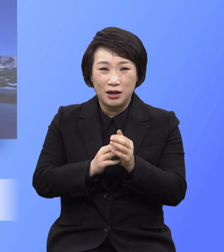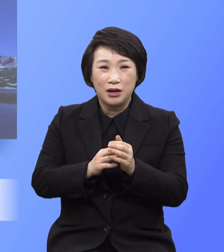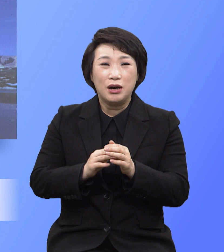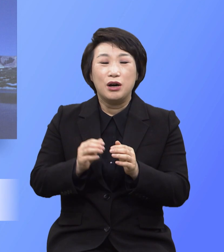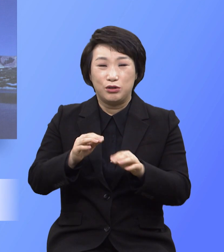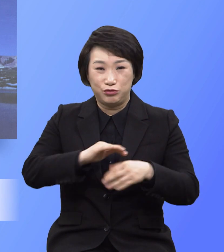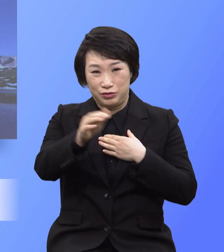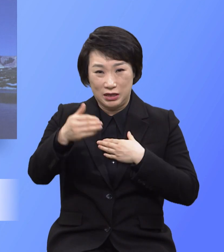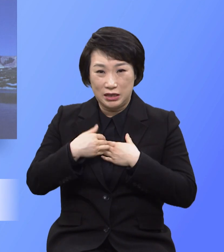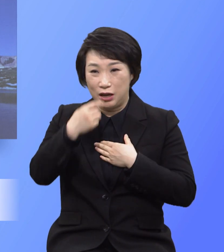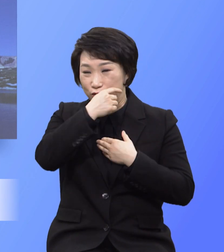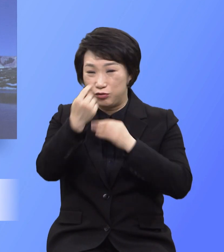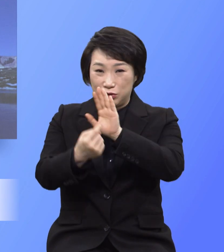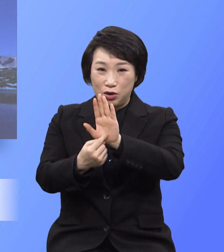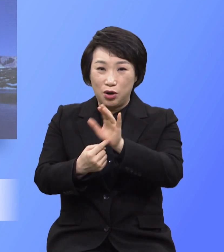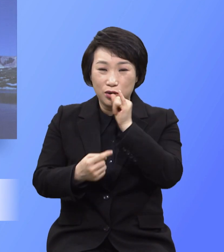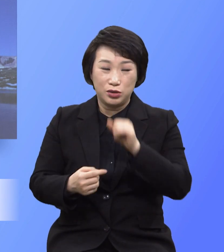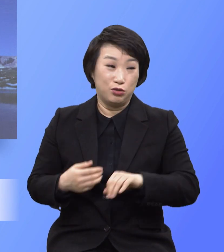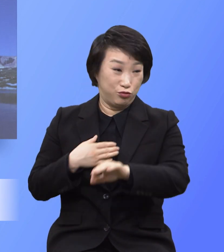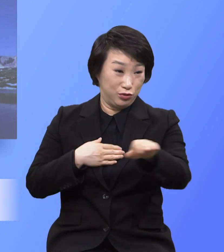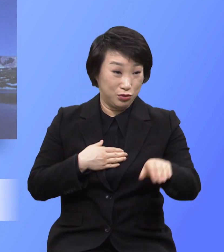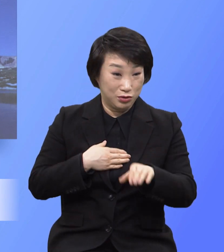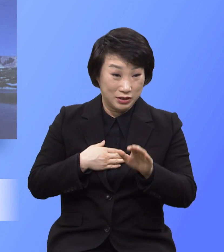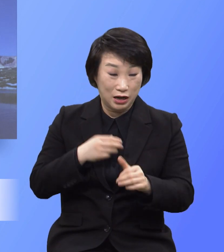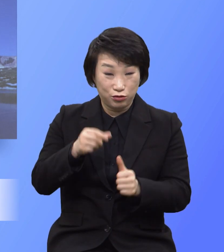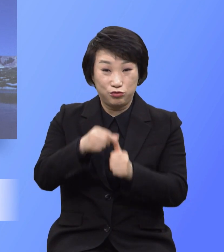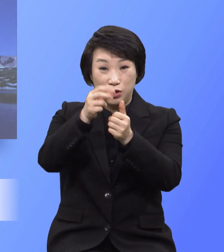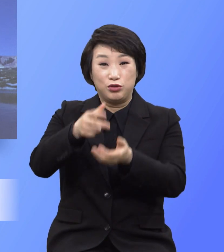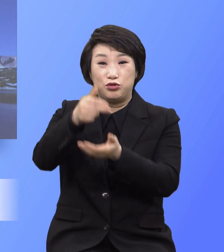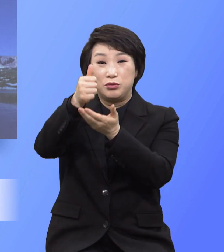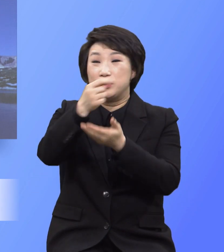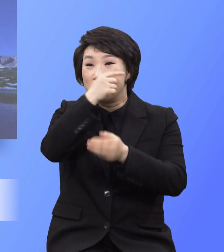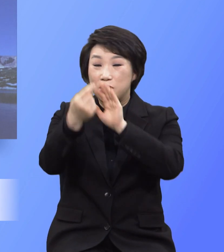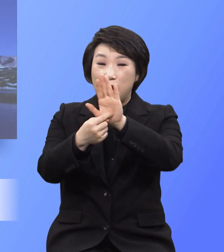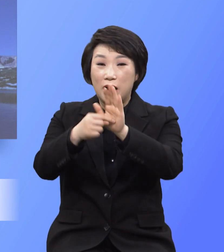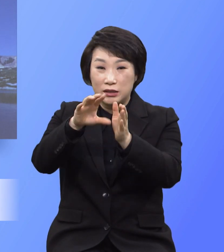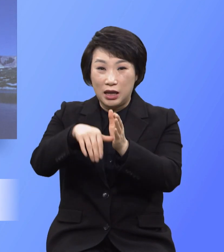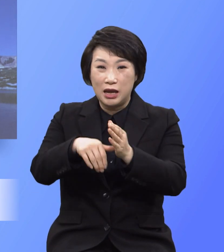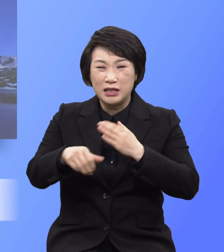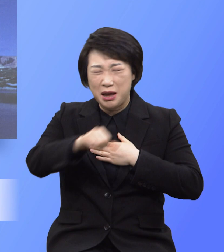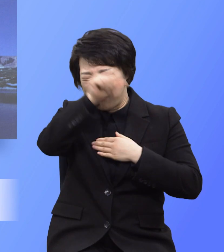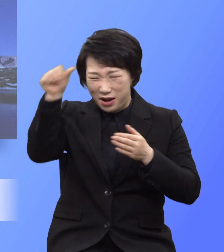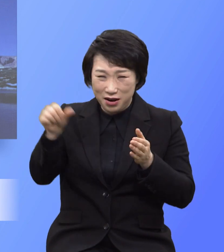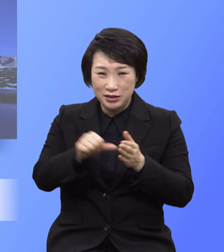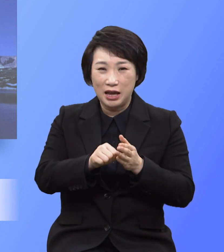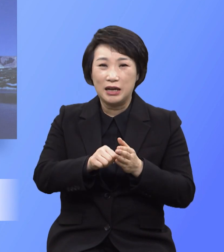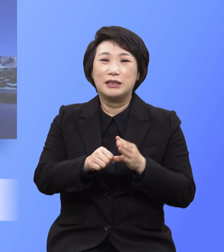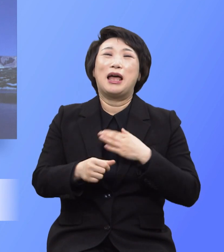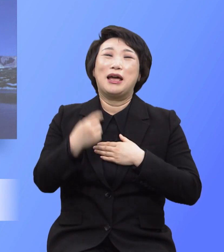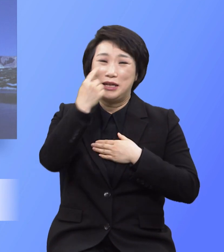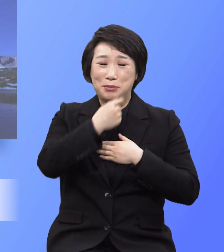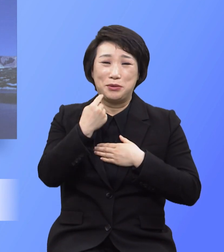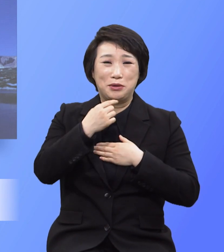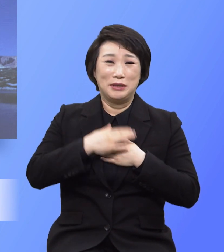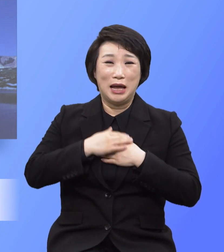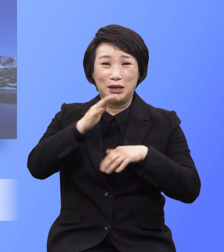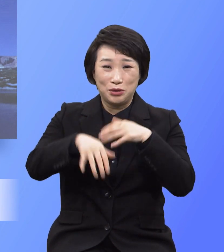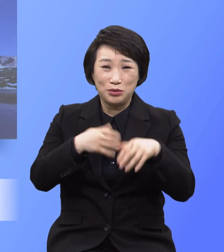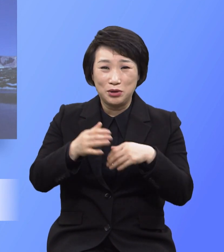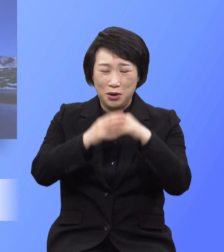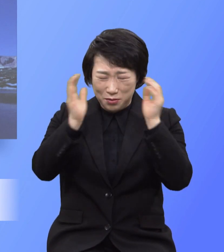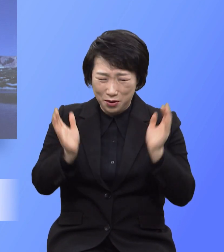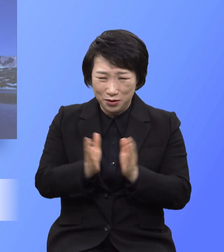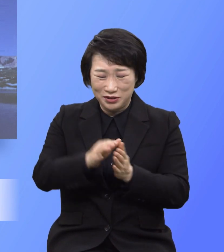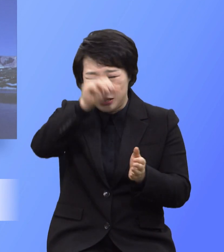주 예수를 증거하기에 내 평생 내 입술로 내 생애를